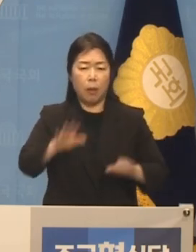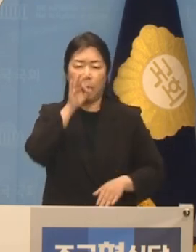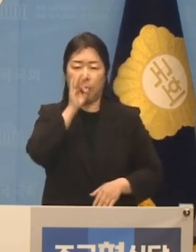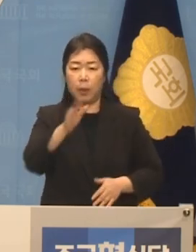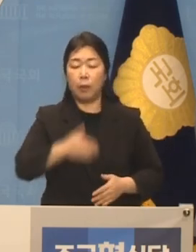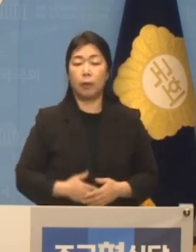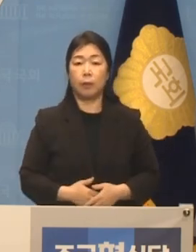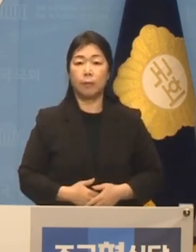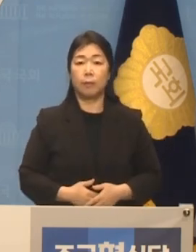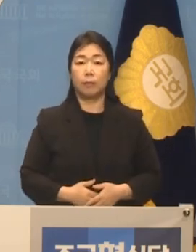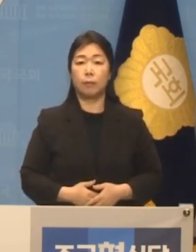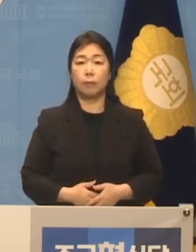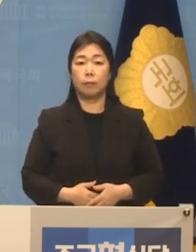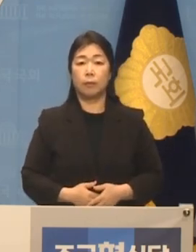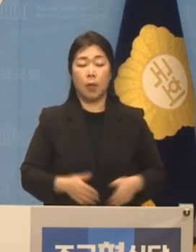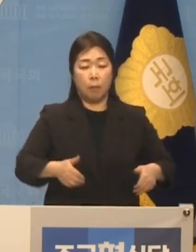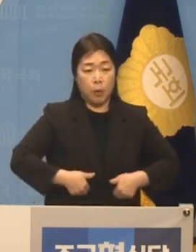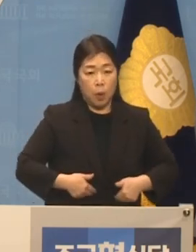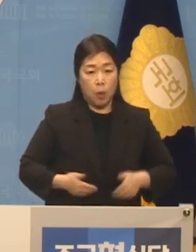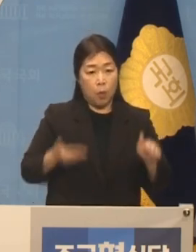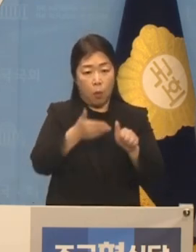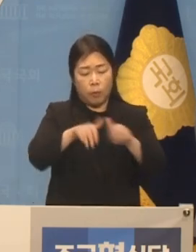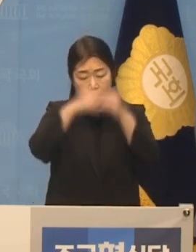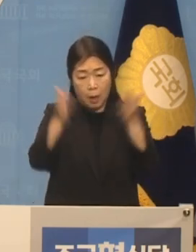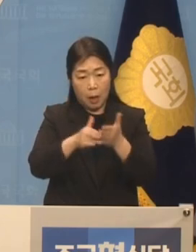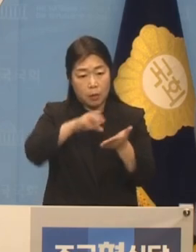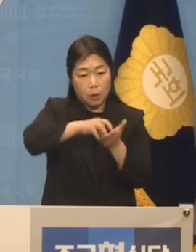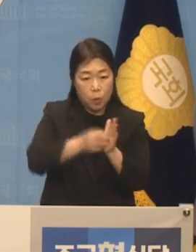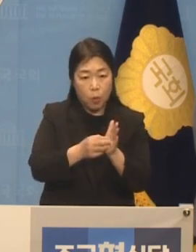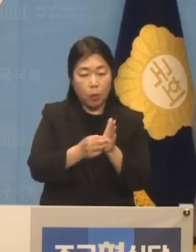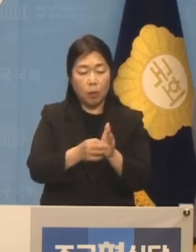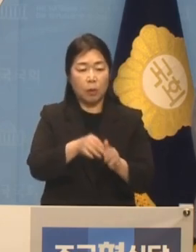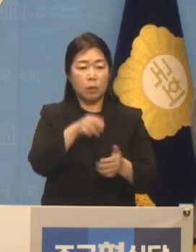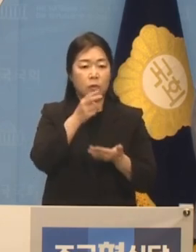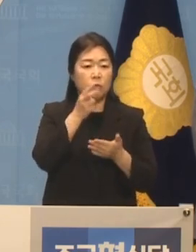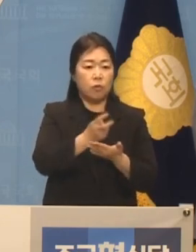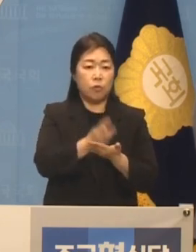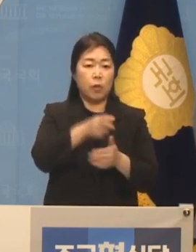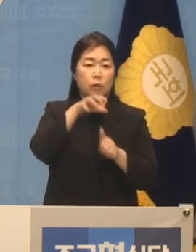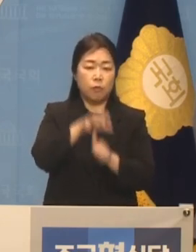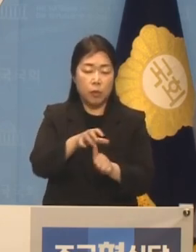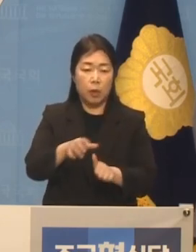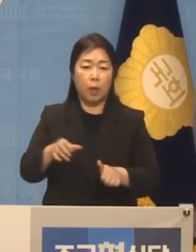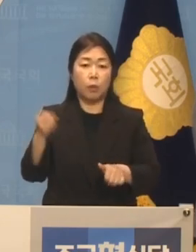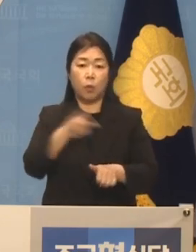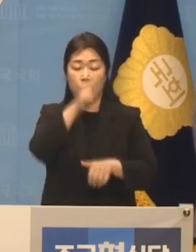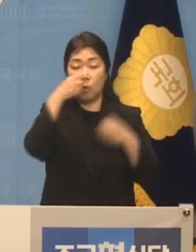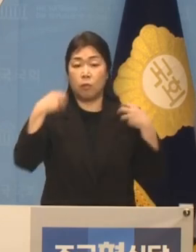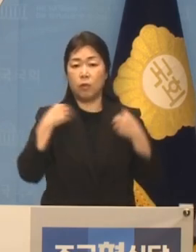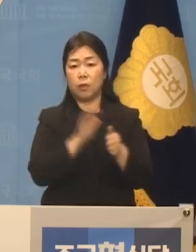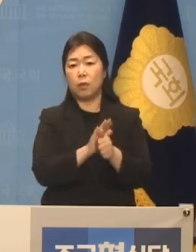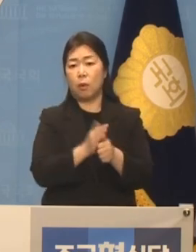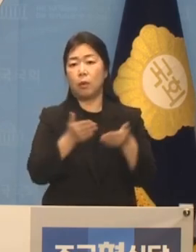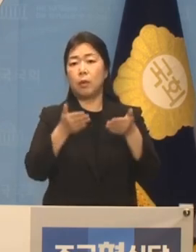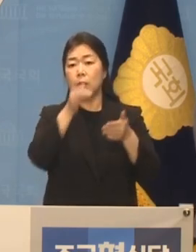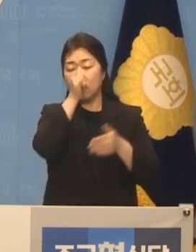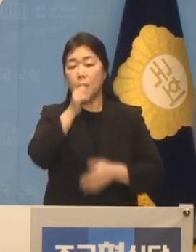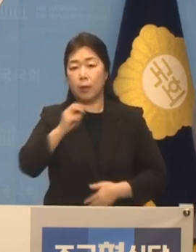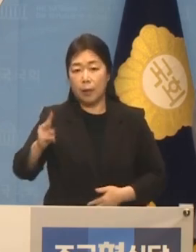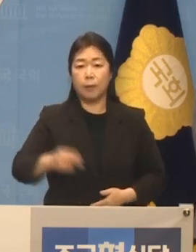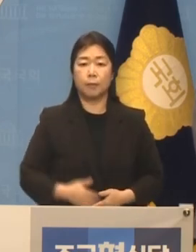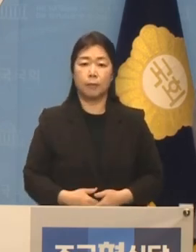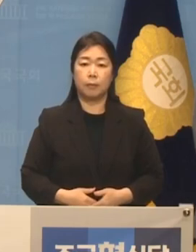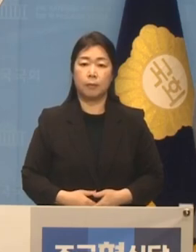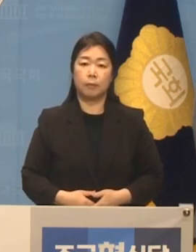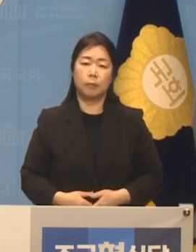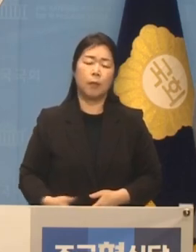명확합니다. 수요와 공급 모두 적절한 규제와 정부의 재정 지원 이런 것들이 있어야 우리